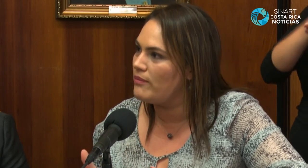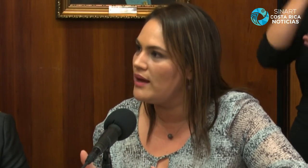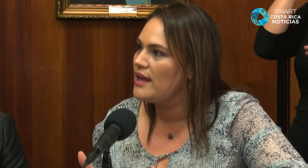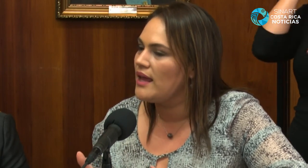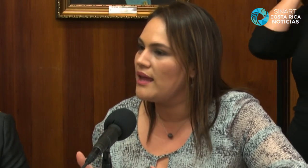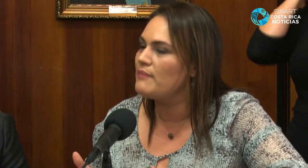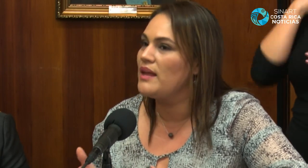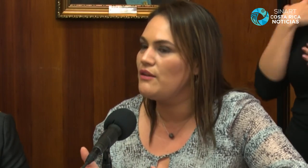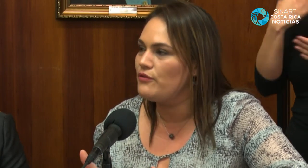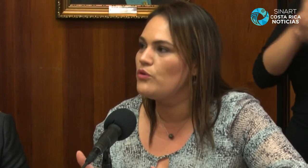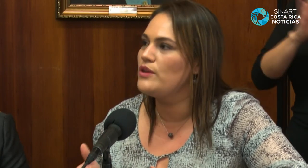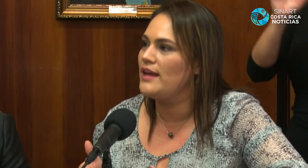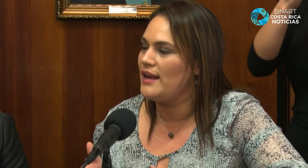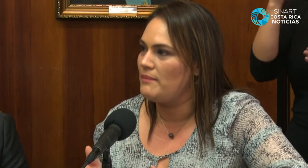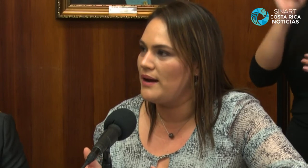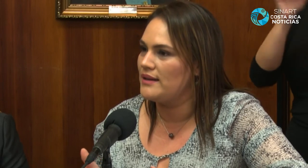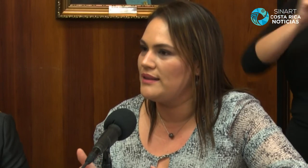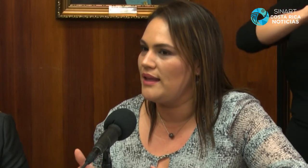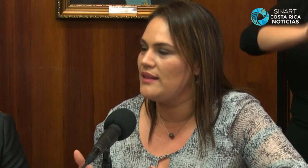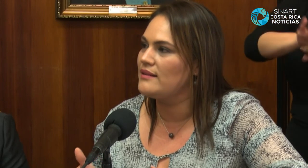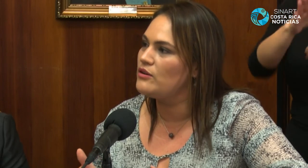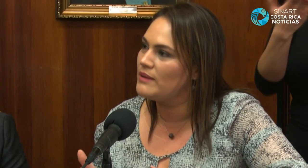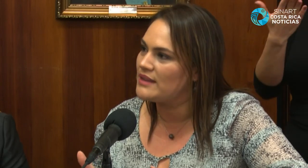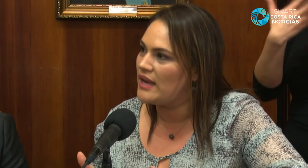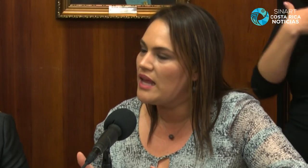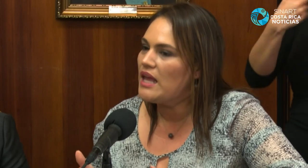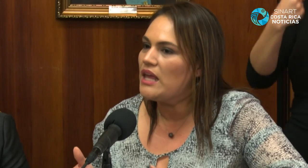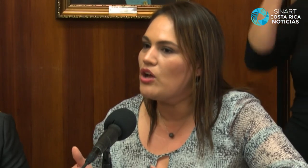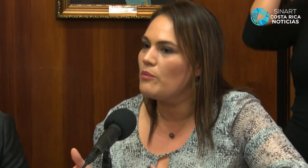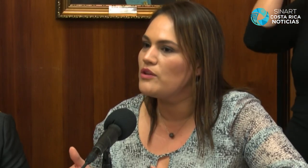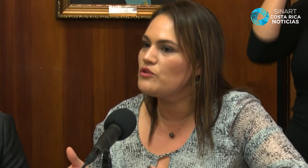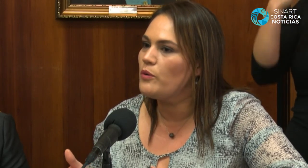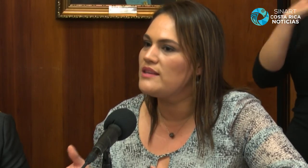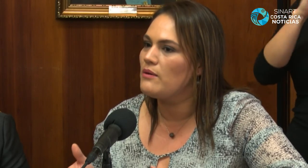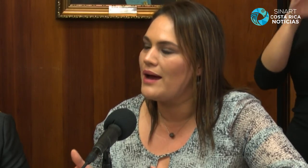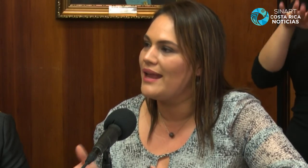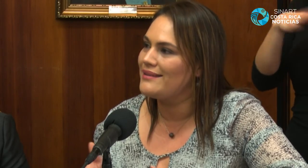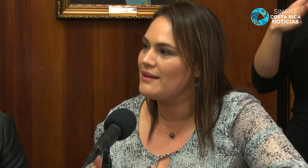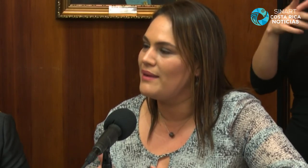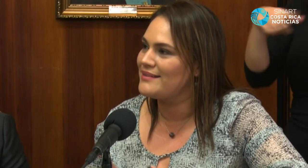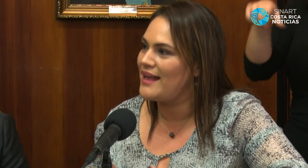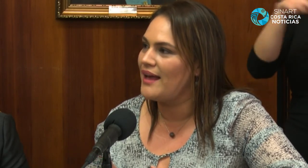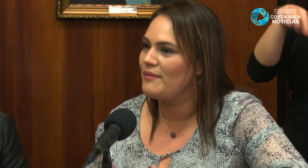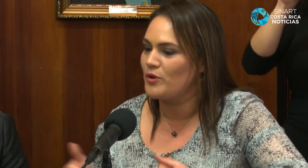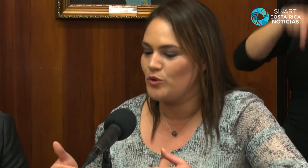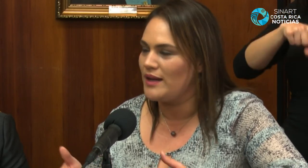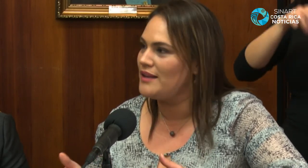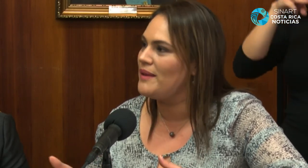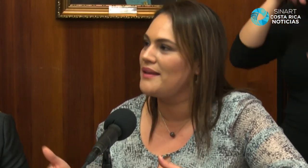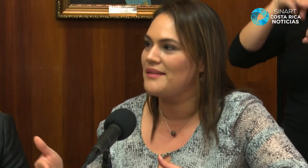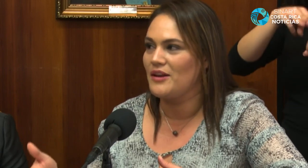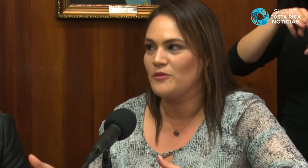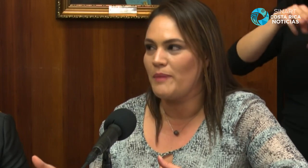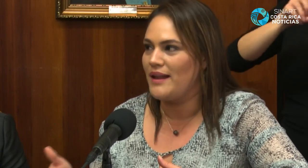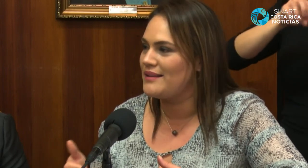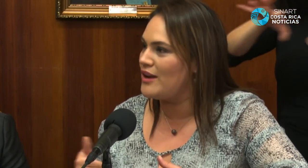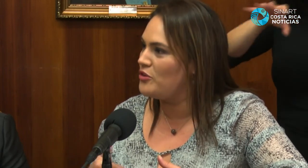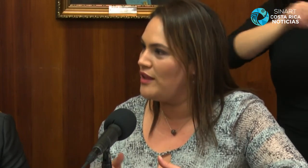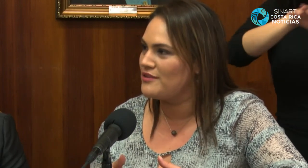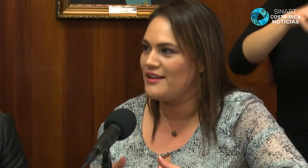más sobre esta noticia a partir de las 7 de la noche en nuestra edición estelar de Costa Rica Noticias. Ese mensaje por todas las vías, desde